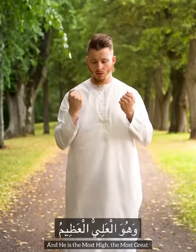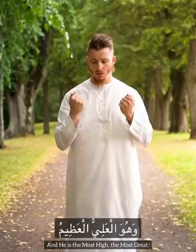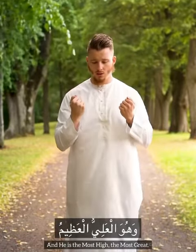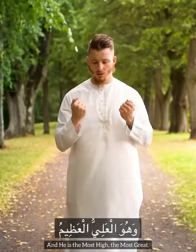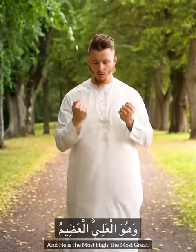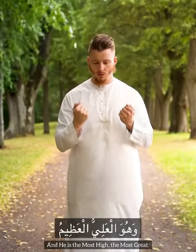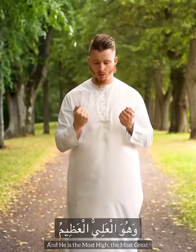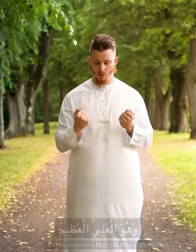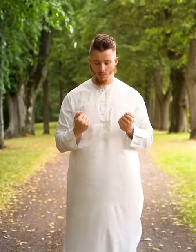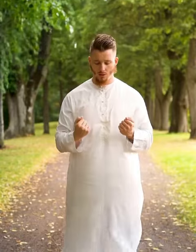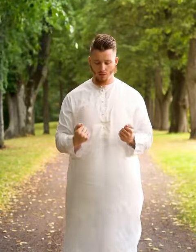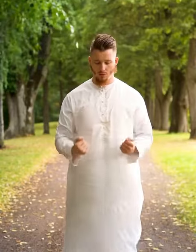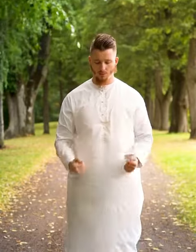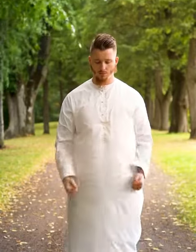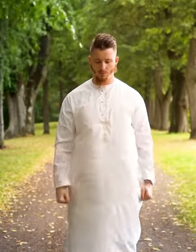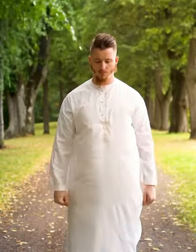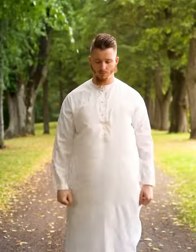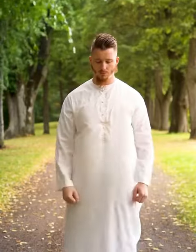اشتركوا